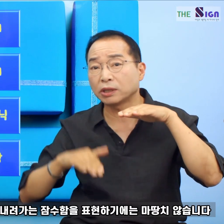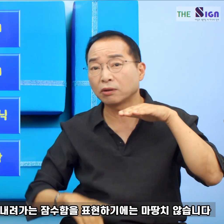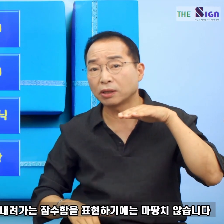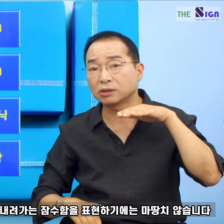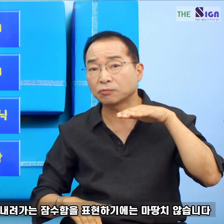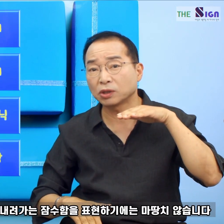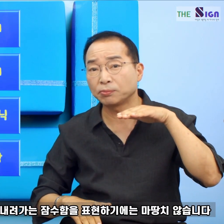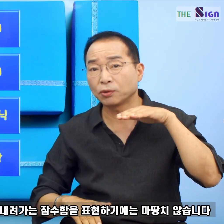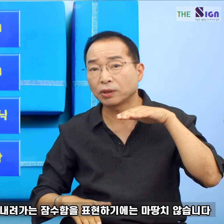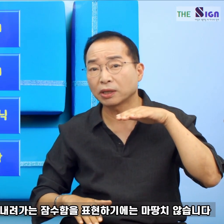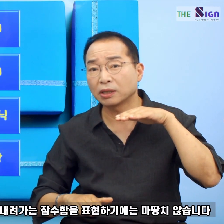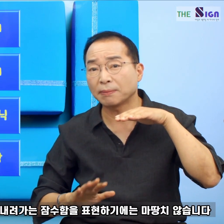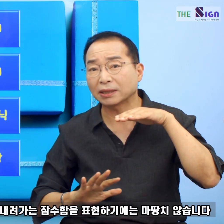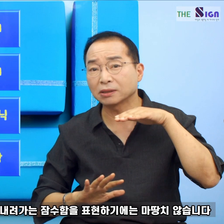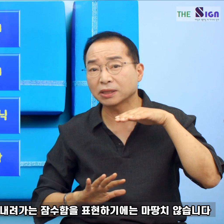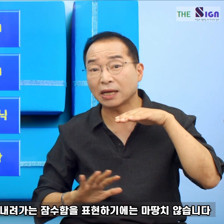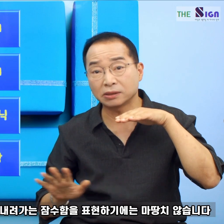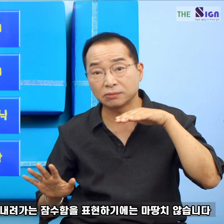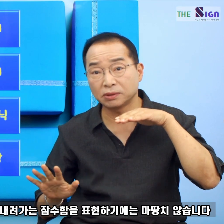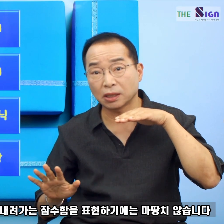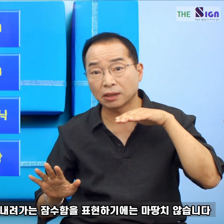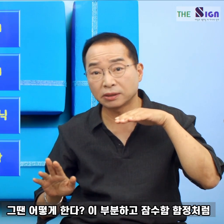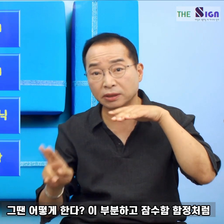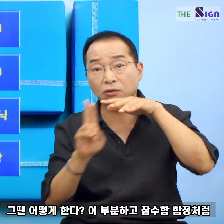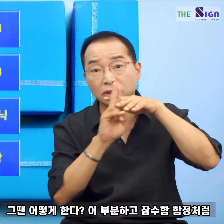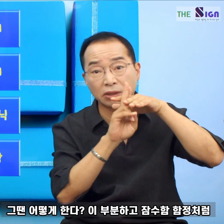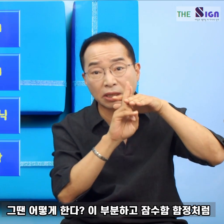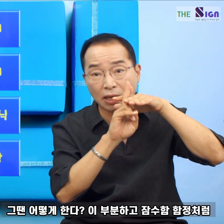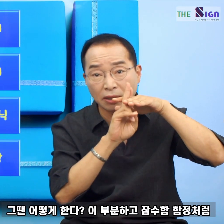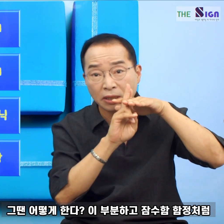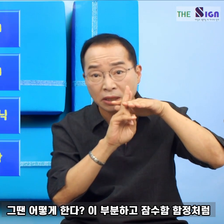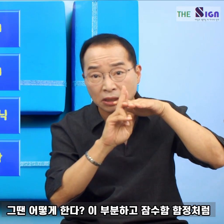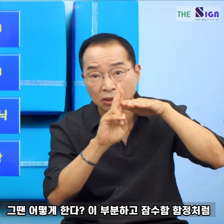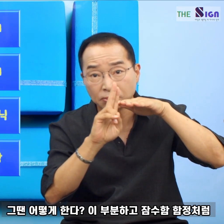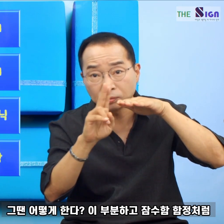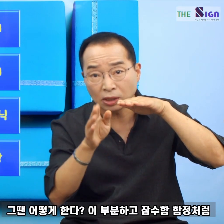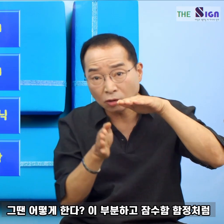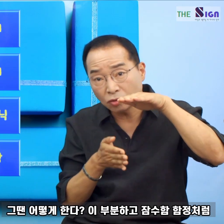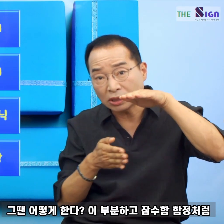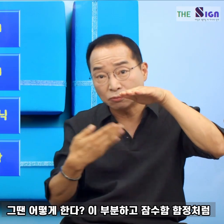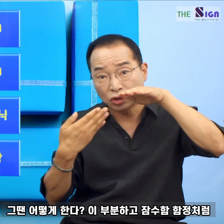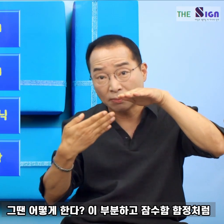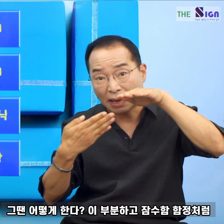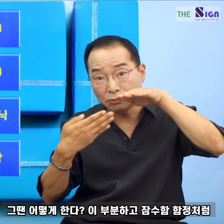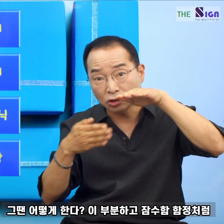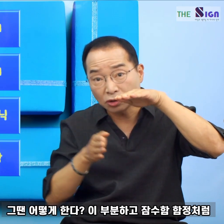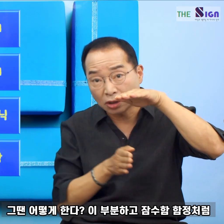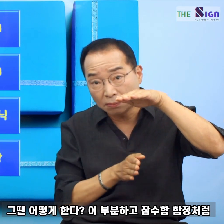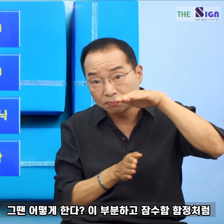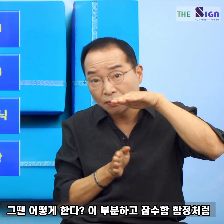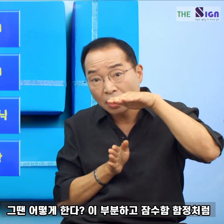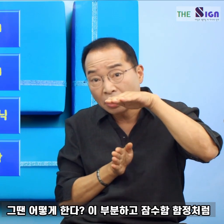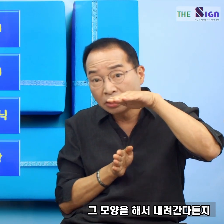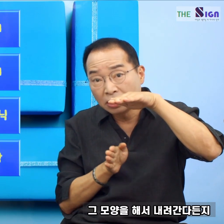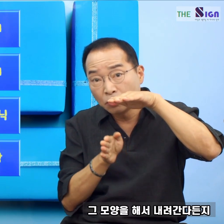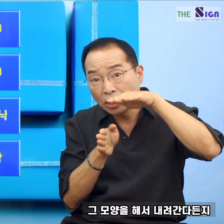내려가는 잠수함 표현하기 이게 마땅치가 않습니다. 그때는 어떻게 한다? 이 부분하고 잠수함 함정처럼 그 모양을